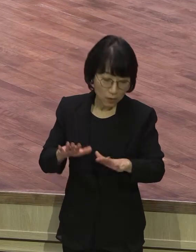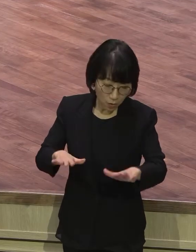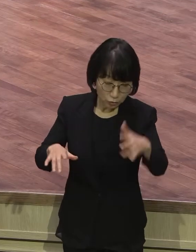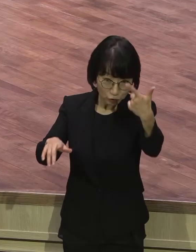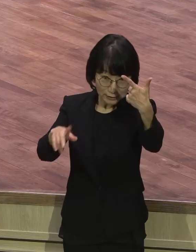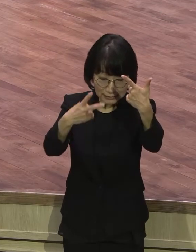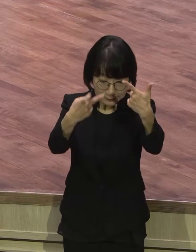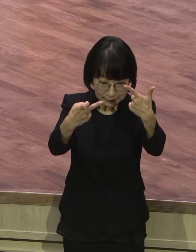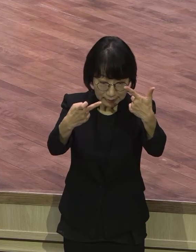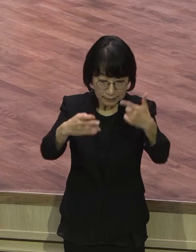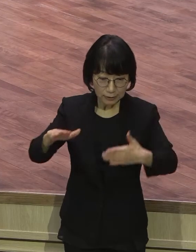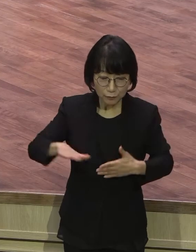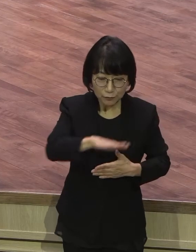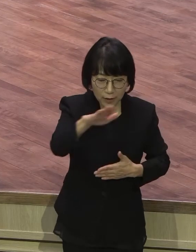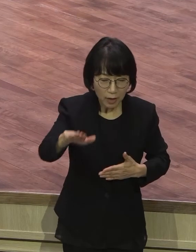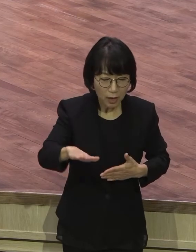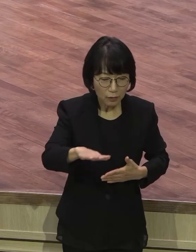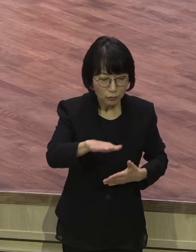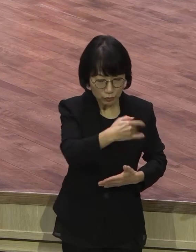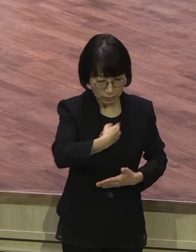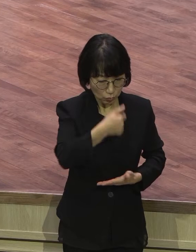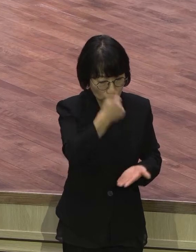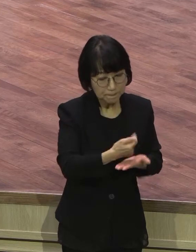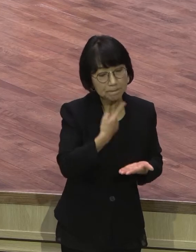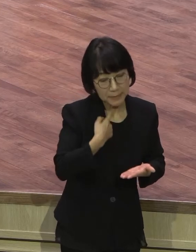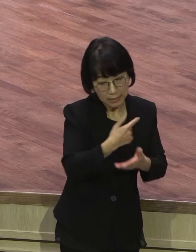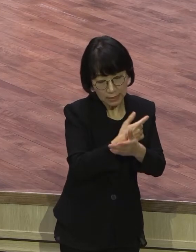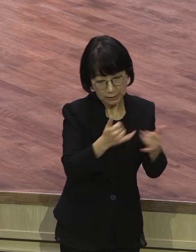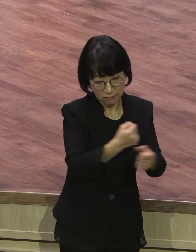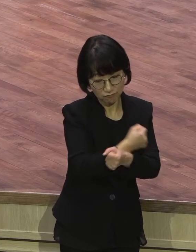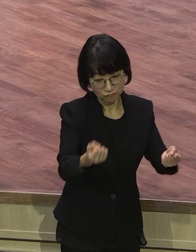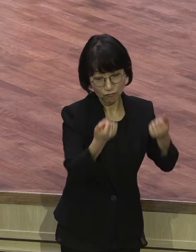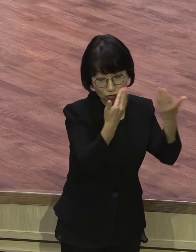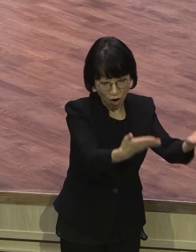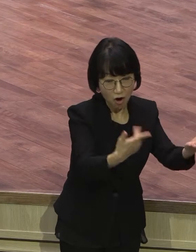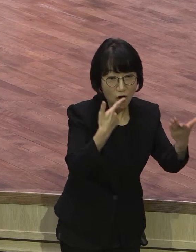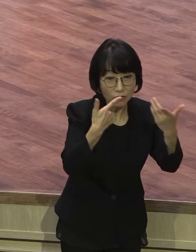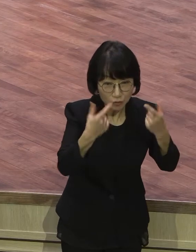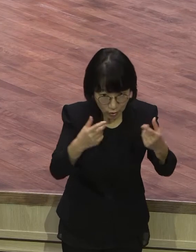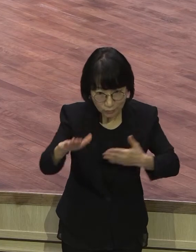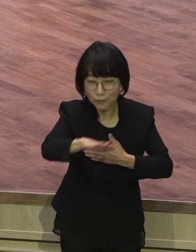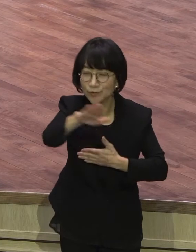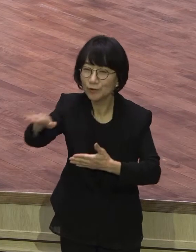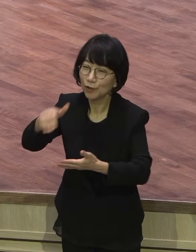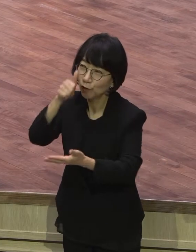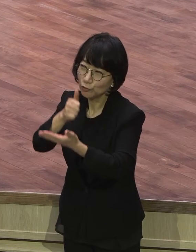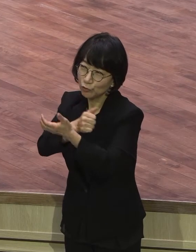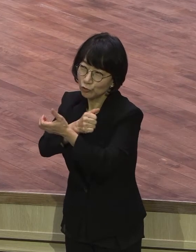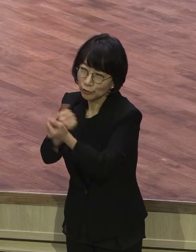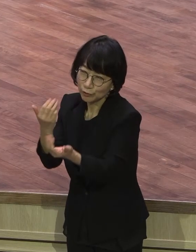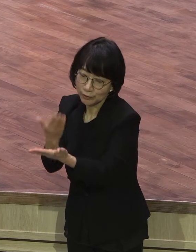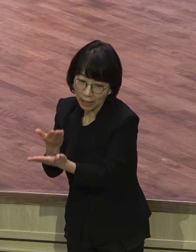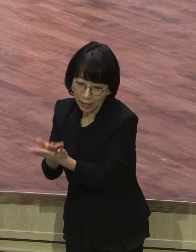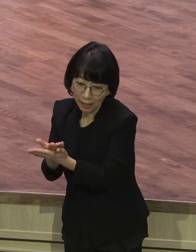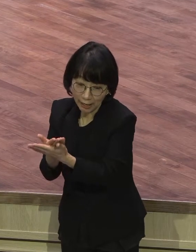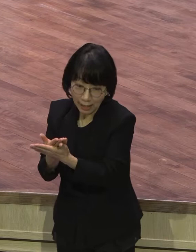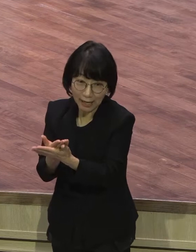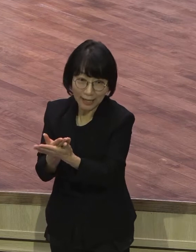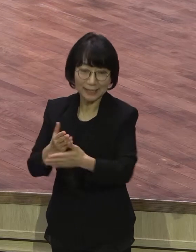12절 봅니다. 우리가 우리에게 죄 지은 자를 사하여 준 것 같이 우리 죄를 사하여 주옵시고.